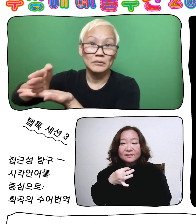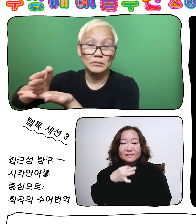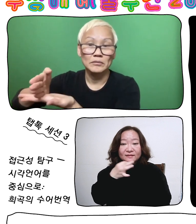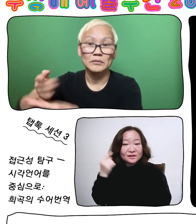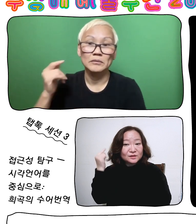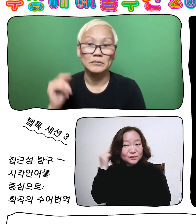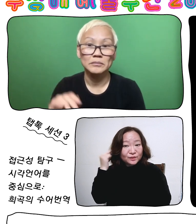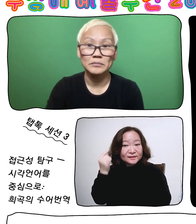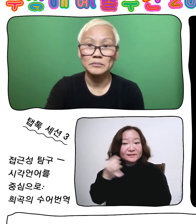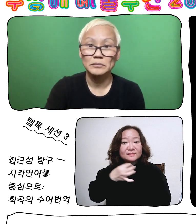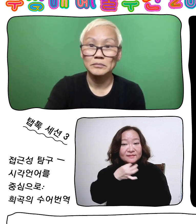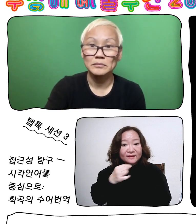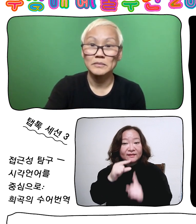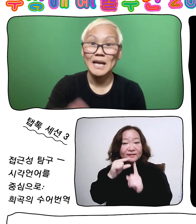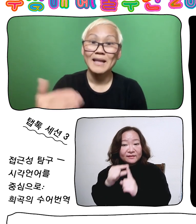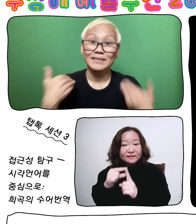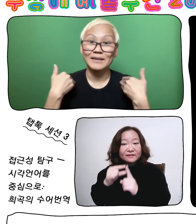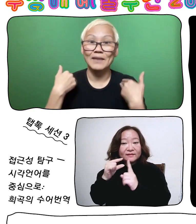있죠.